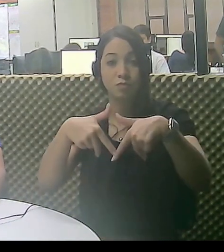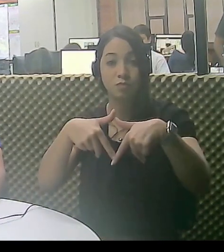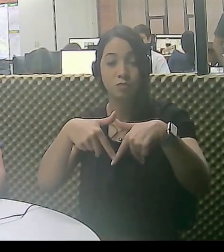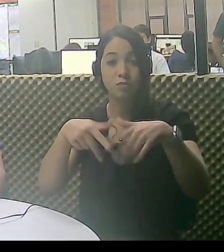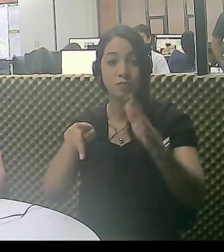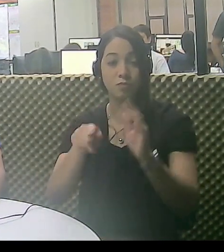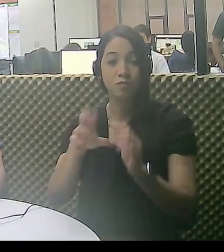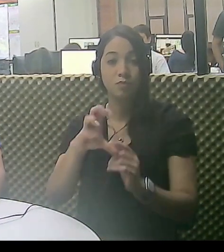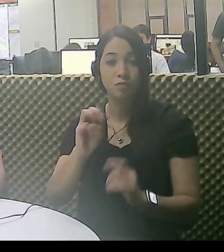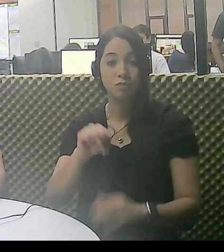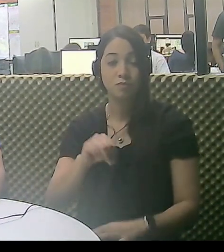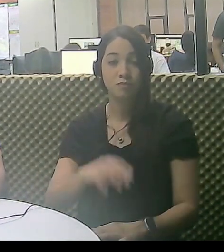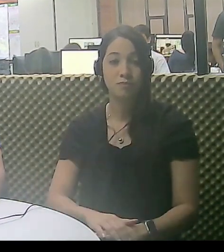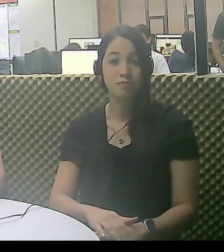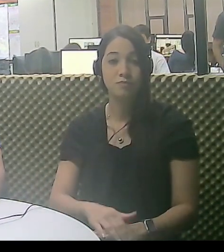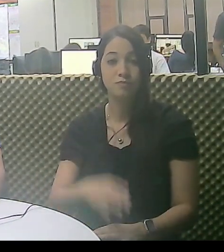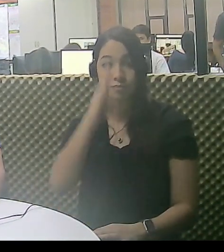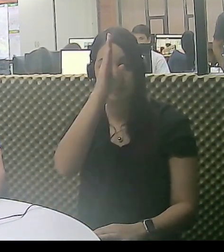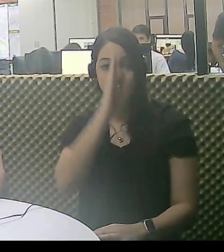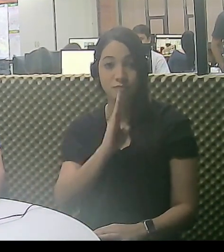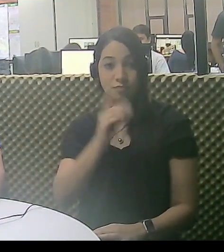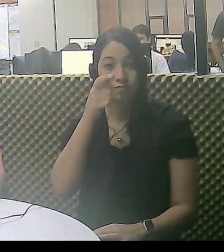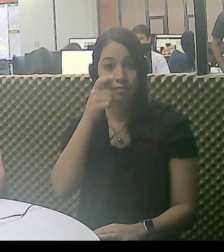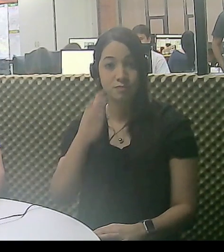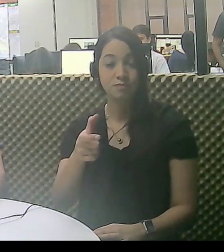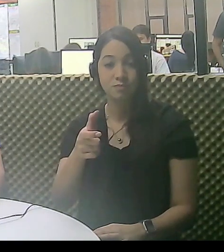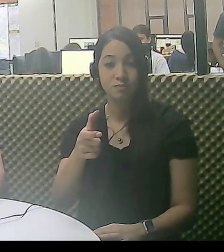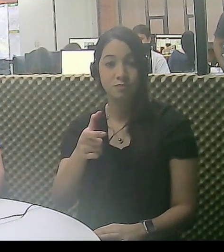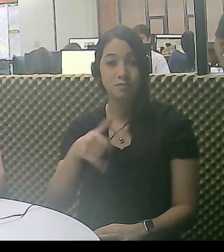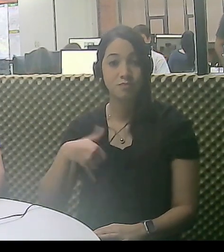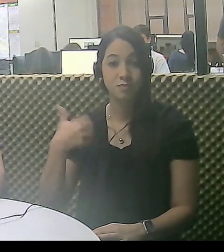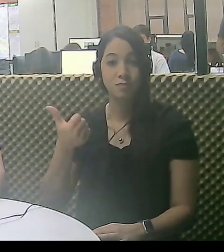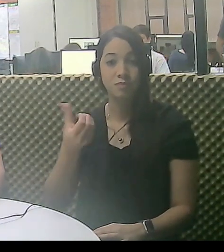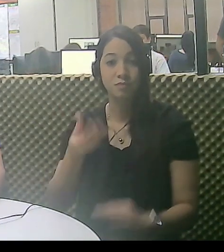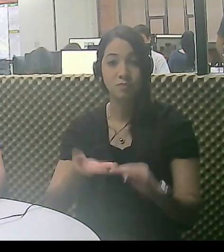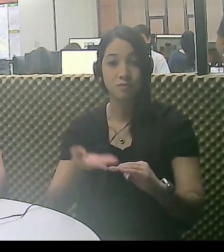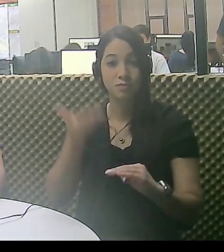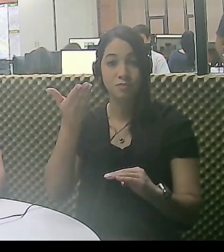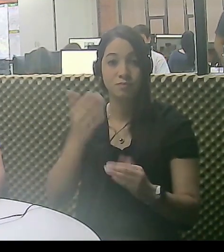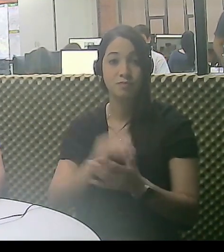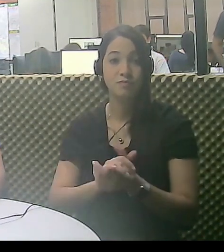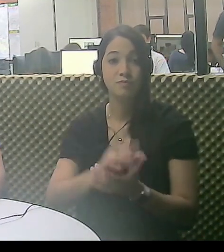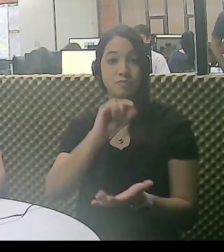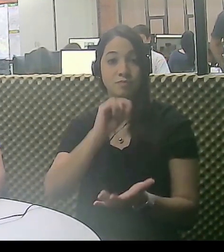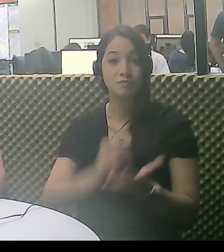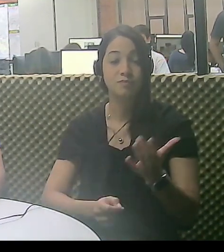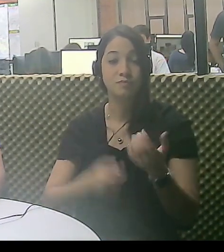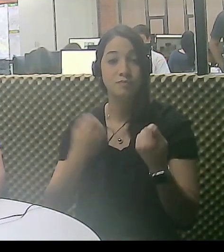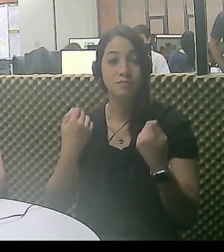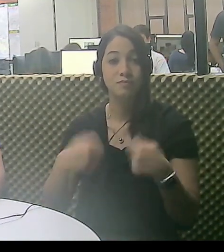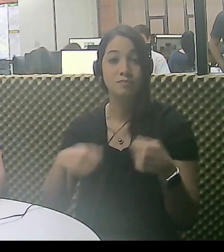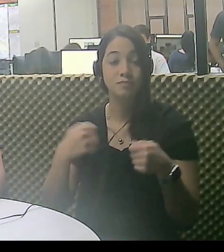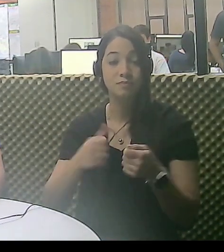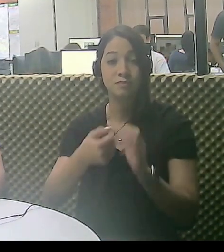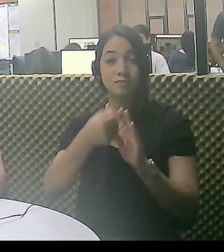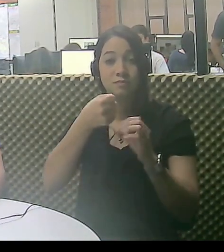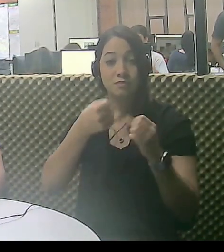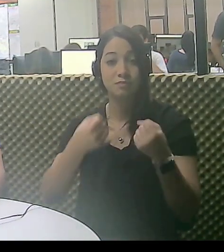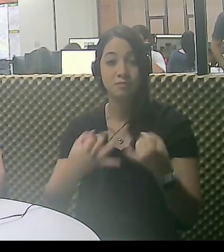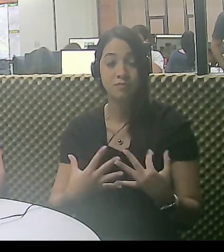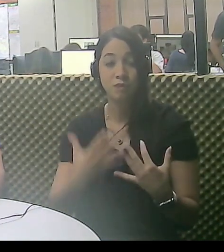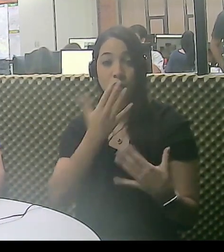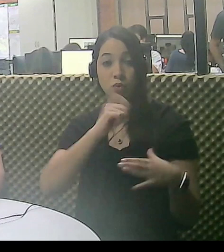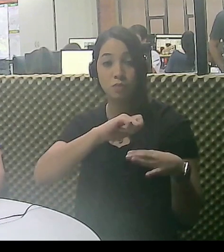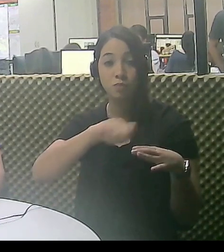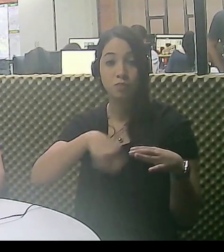bibliotecacultural.ud@gmail.com. A participação é gratuita e os interessados devem ter acima de 16 anos. Na inscrição, é preciso descrever a receita